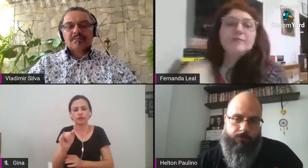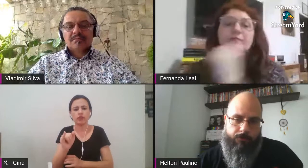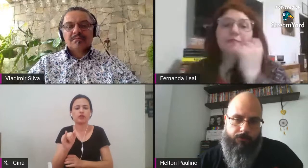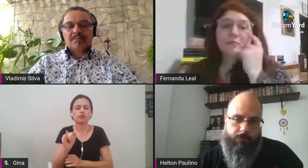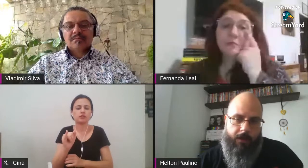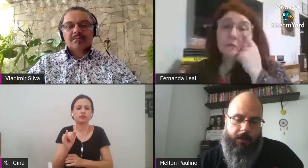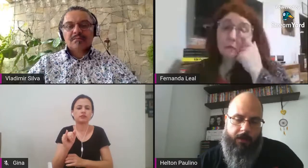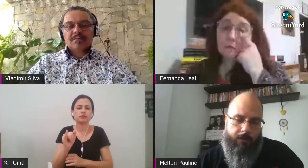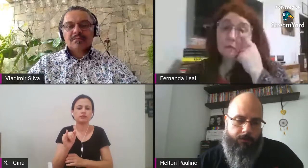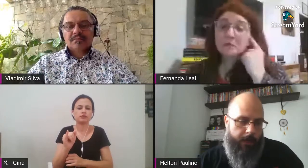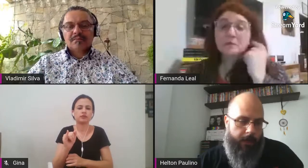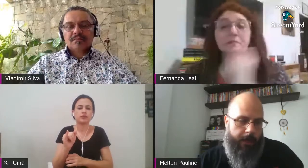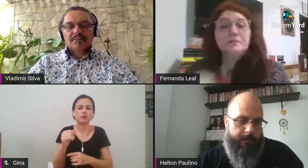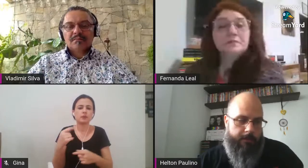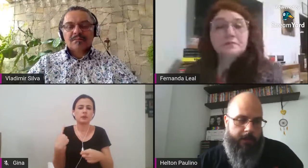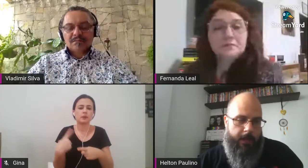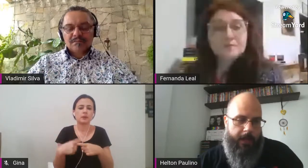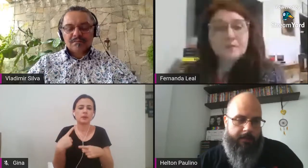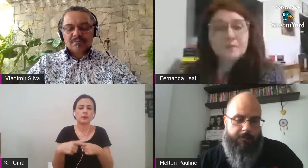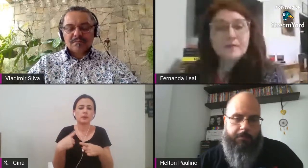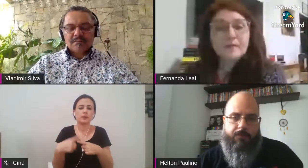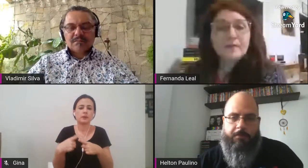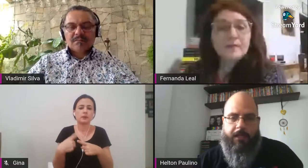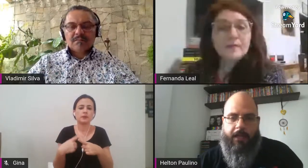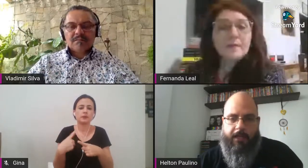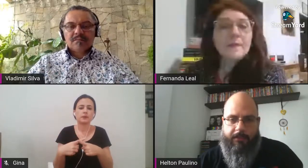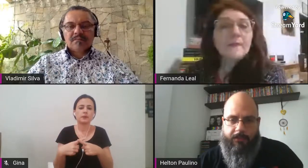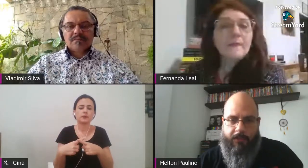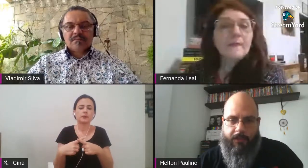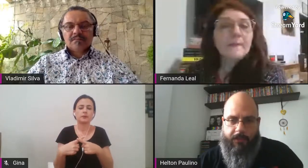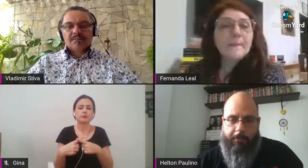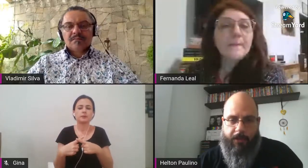genuinamente desmontada. Primeiro cortou-se todas